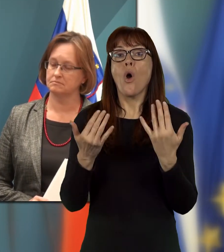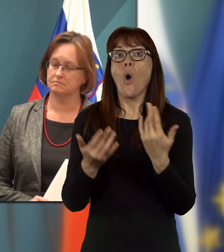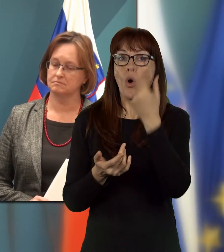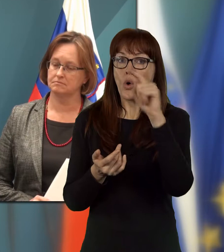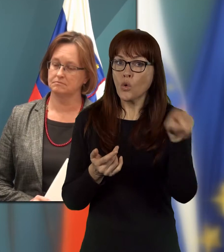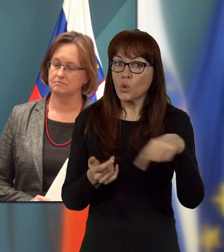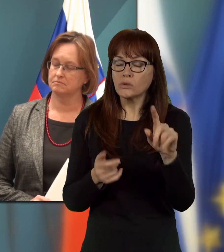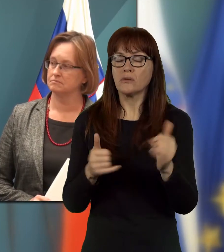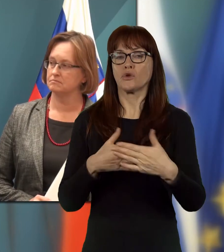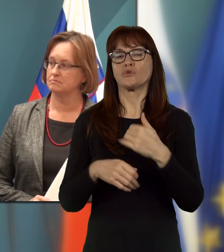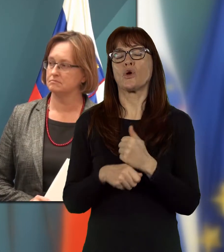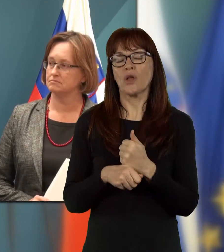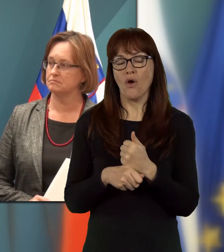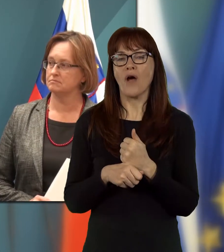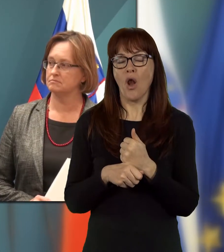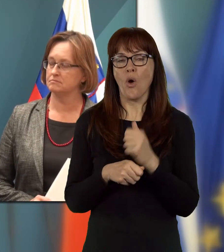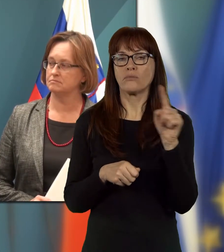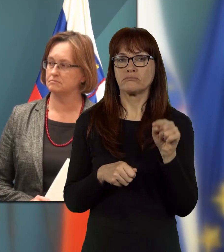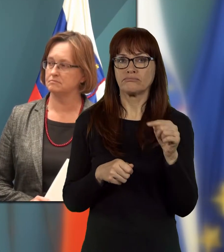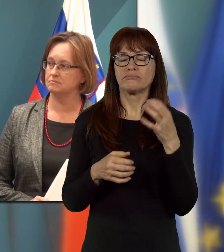Koliko ljudi je sodelovalo?